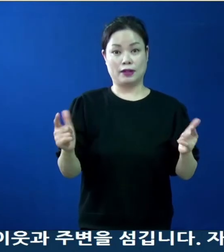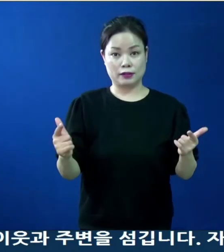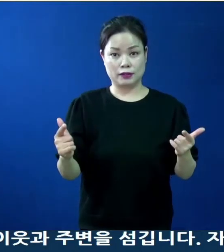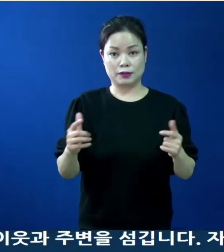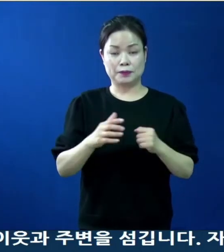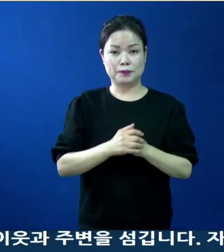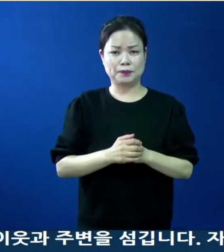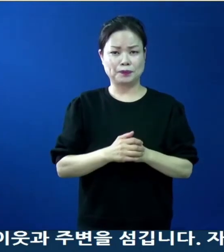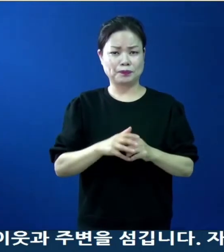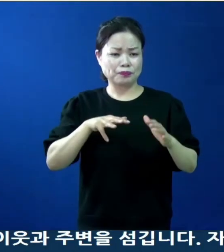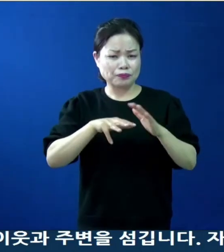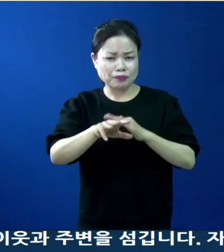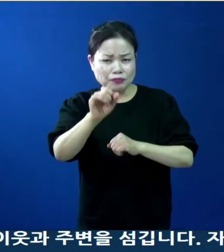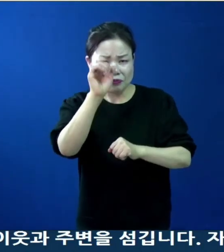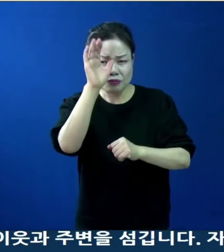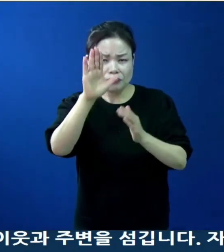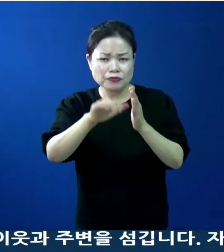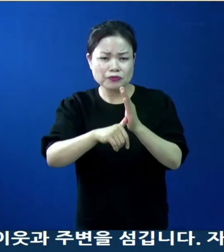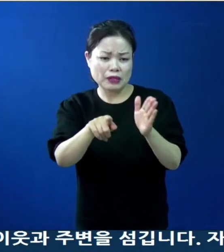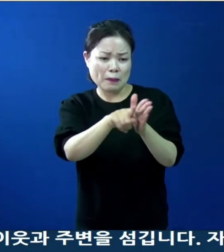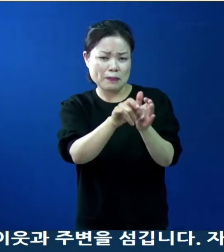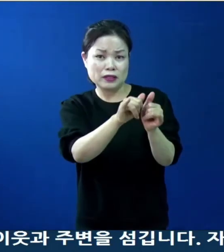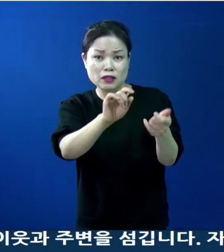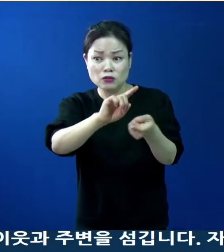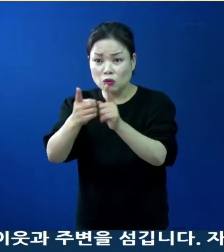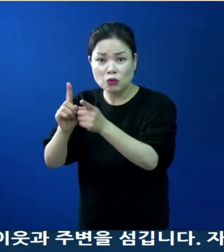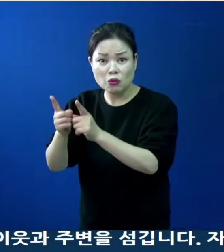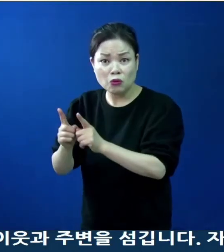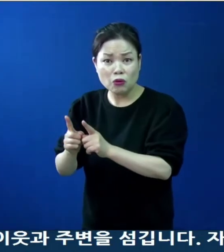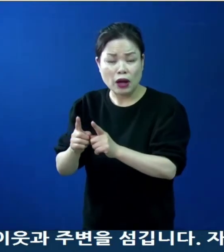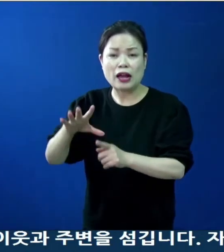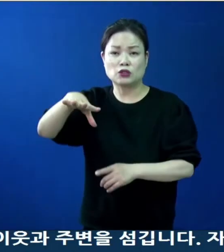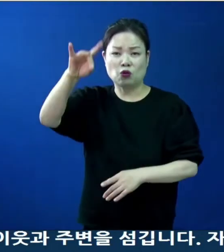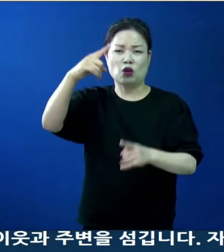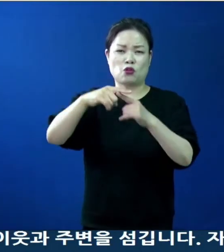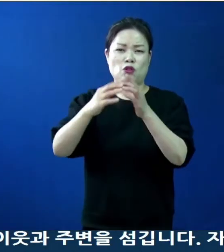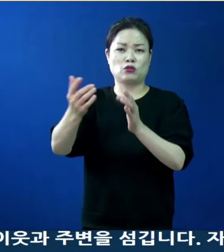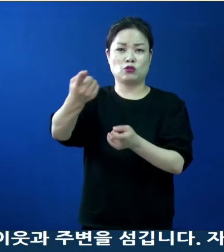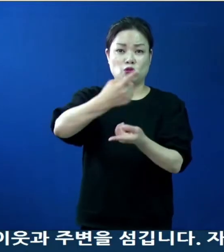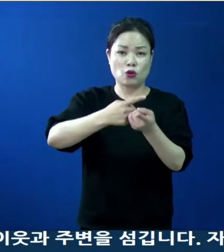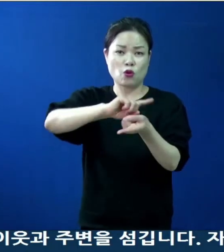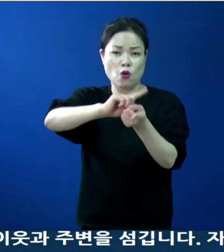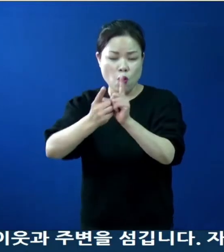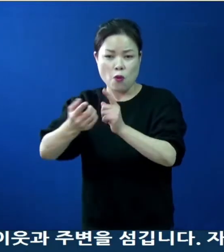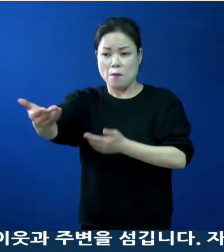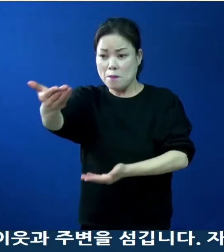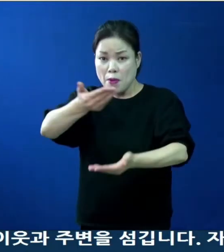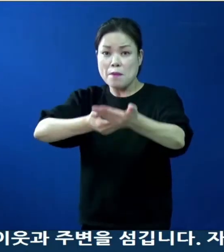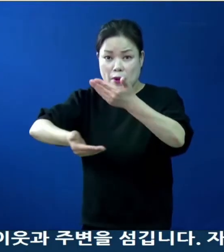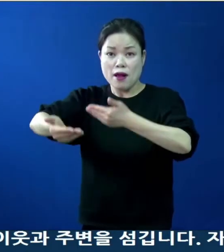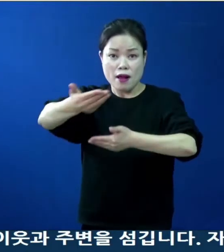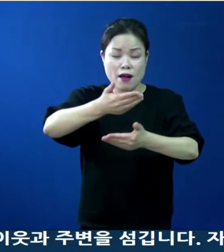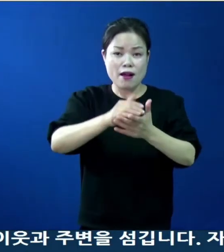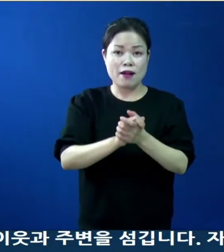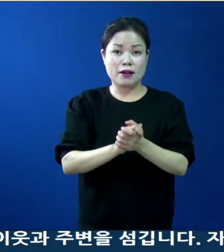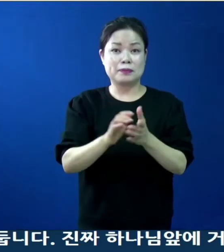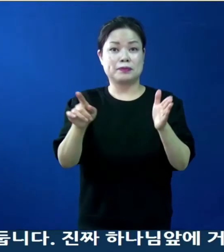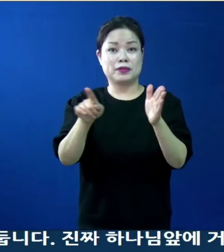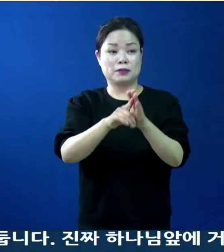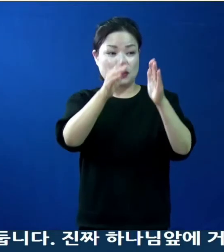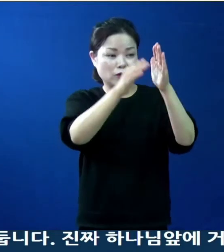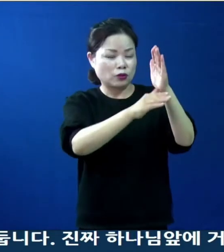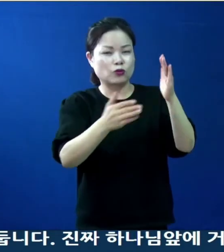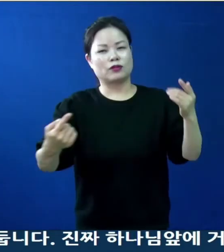초대교회 때 사도행전 2장을 보면 믿는 사람들이 서로 다 공유하고 나눴다는 거예요. 그러면서 믿음의